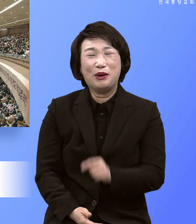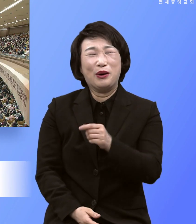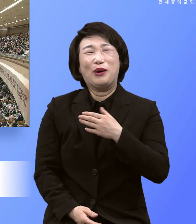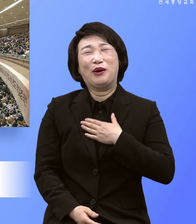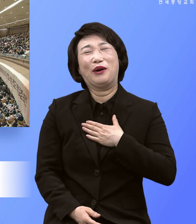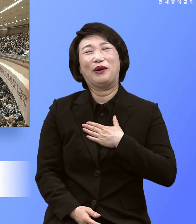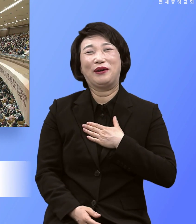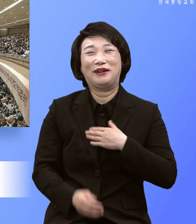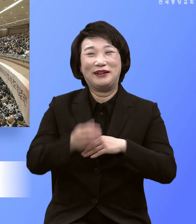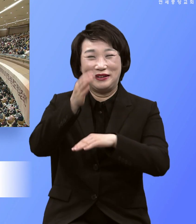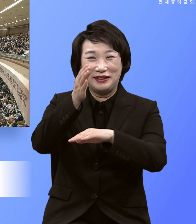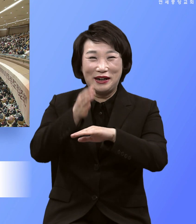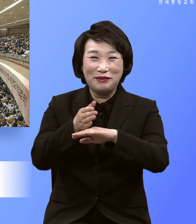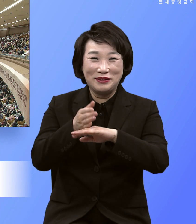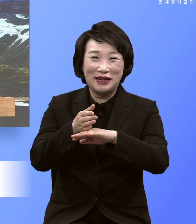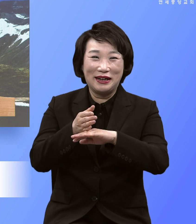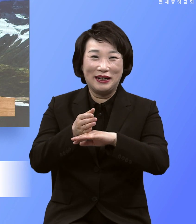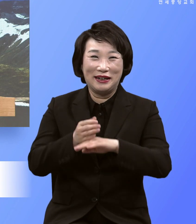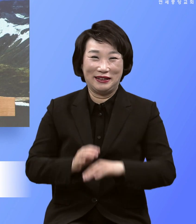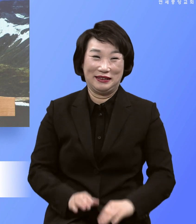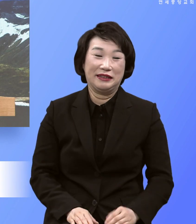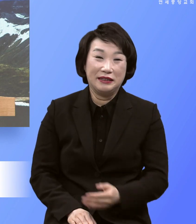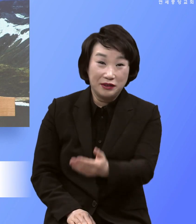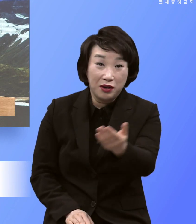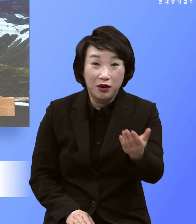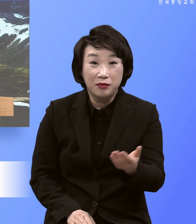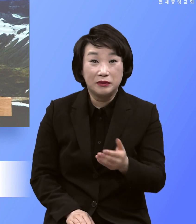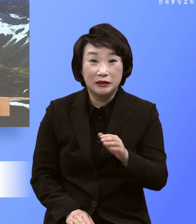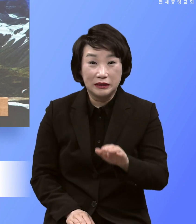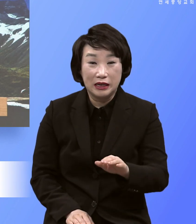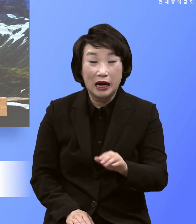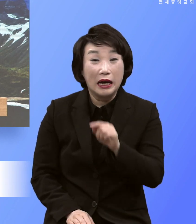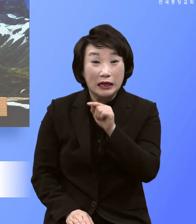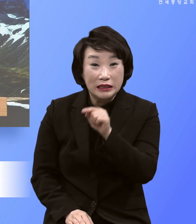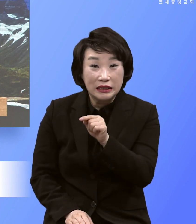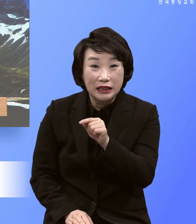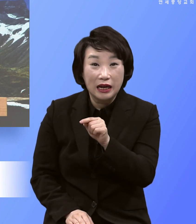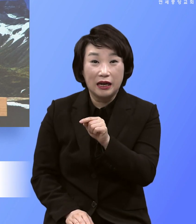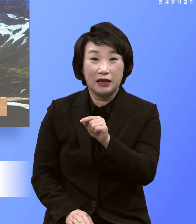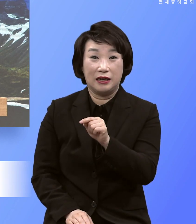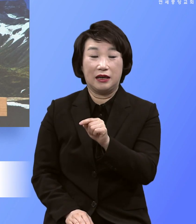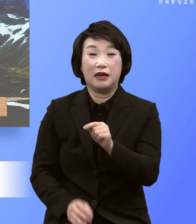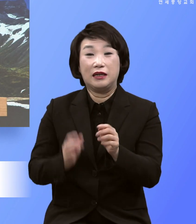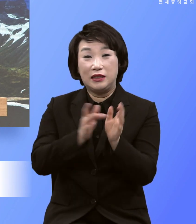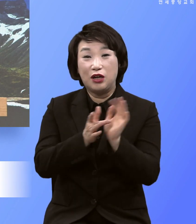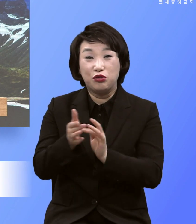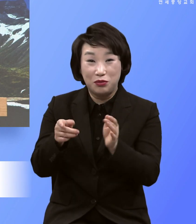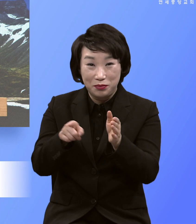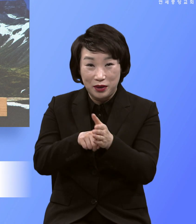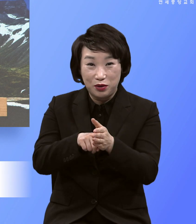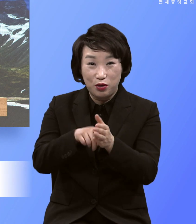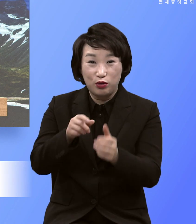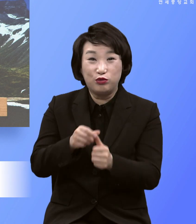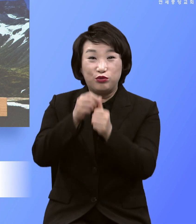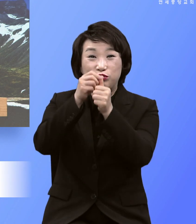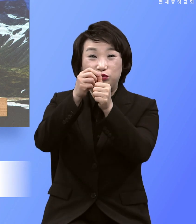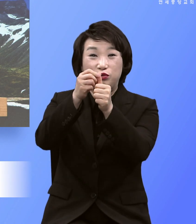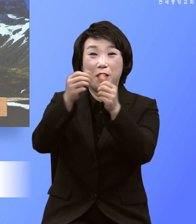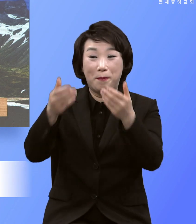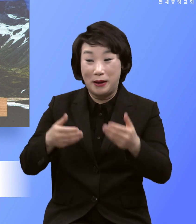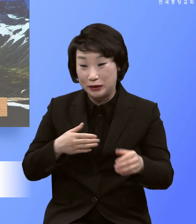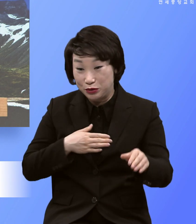얼마나 감사한가. 여러분, 이것이 예수 믿고